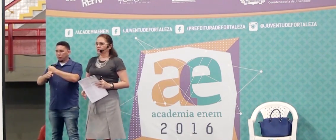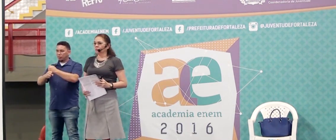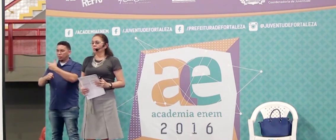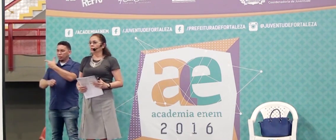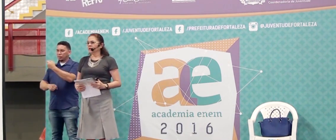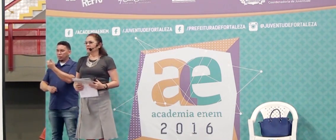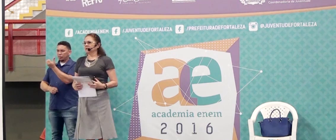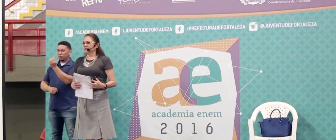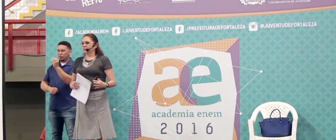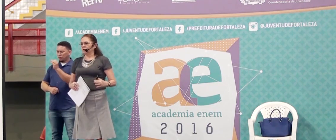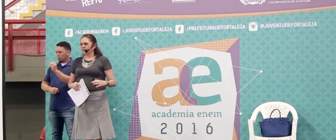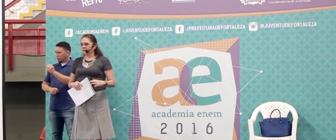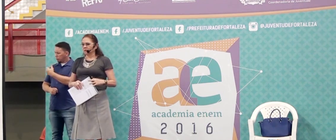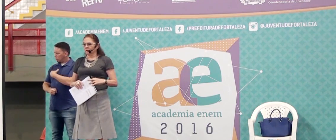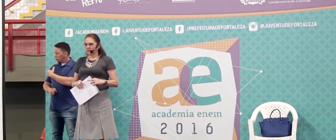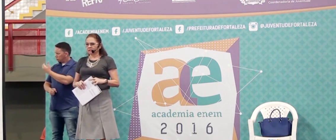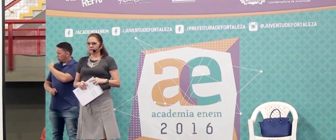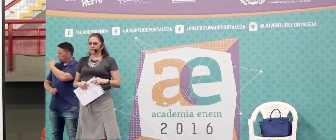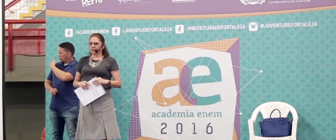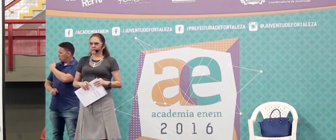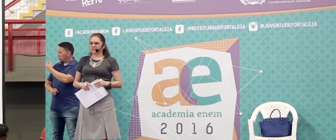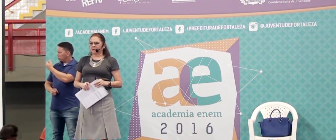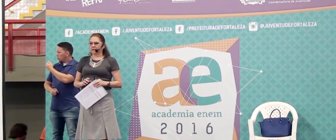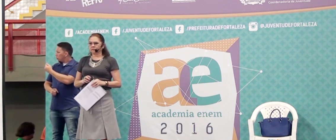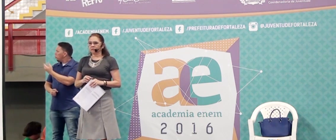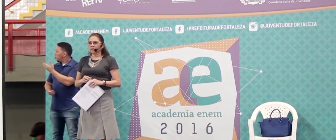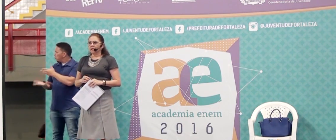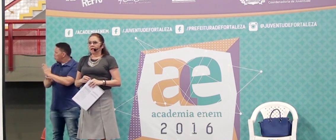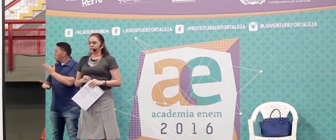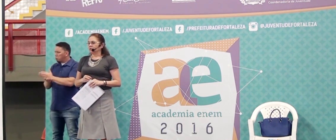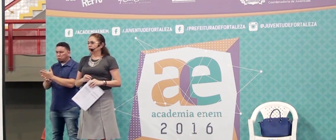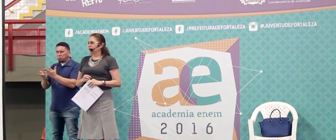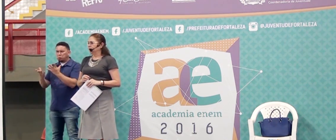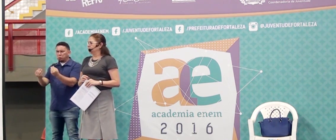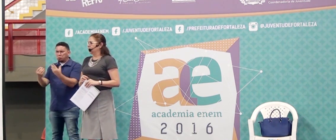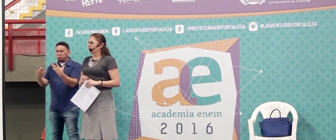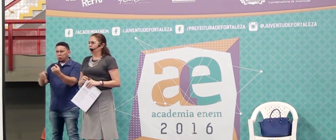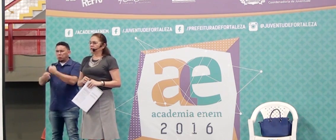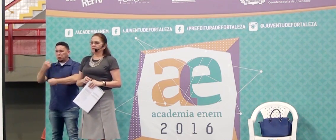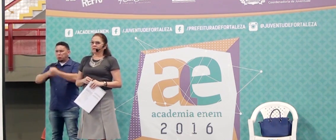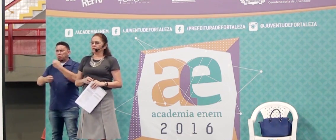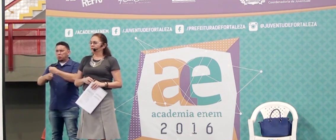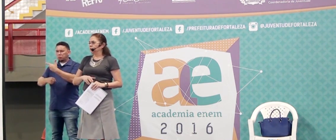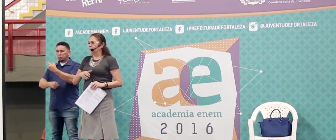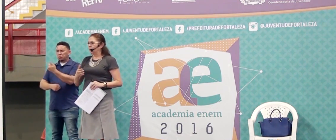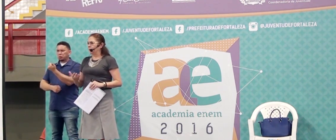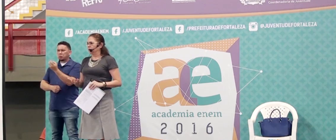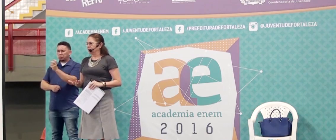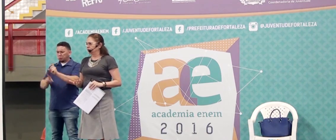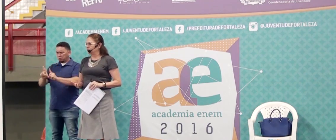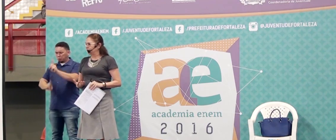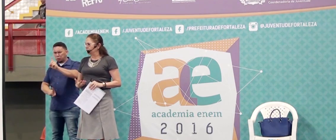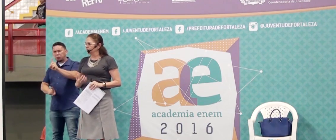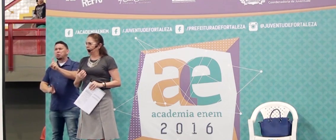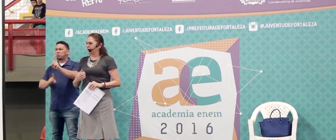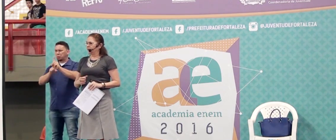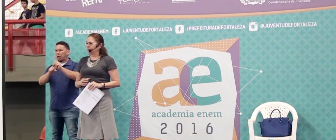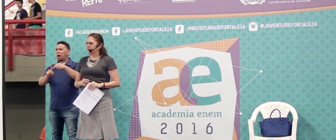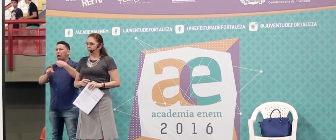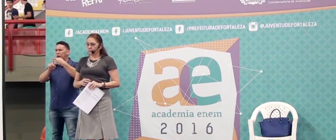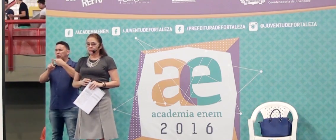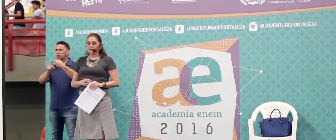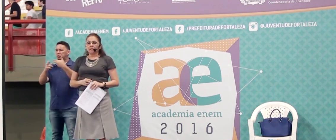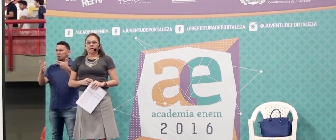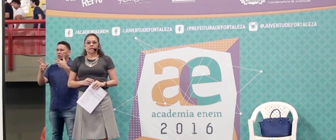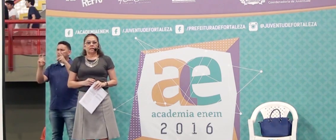retorno, foram muitas as aprovações do ano passado, a gente teve um resultado super positivo na